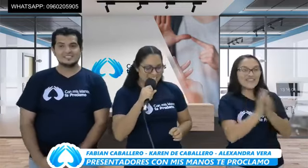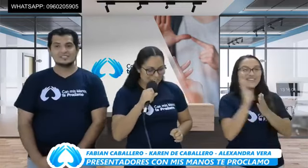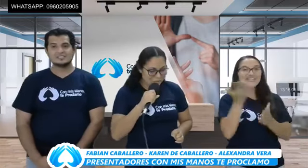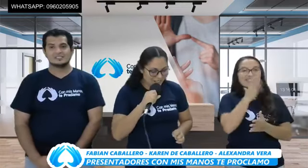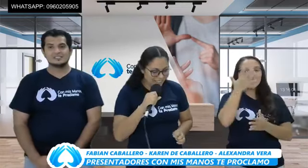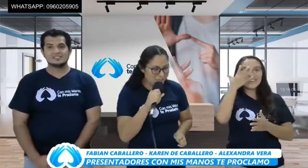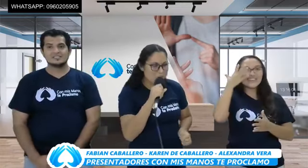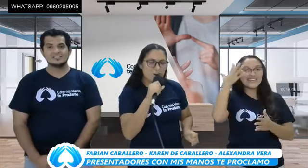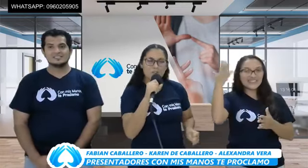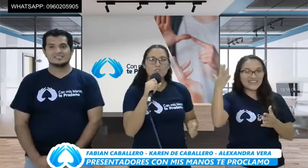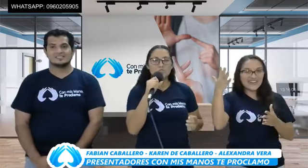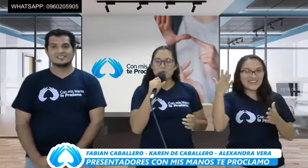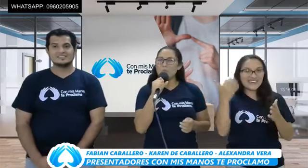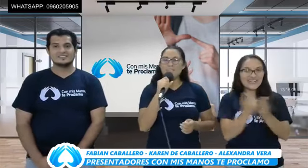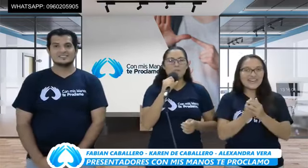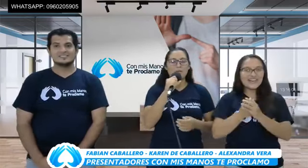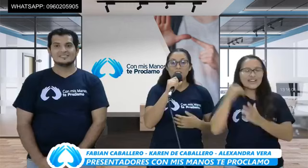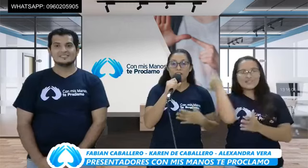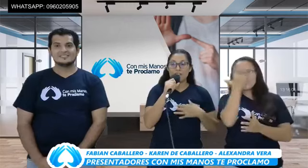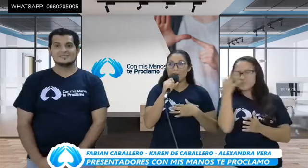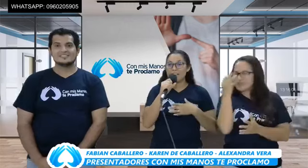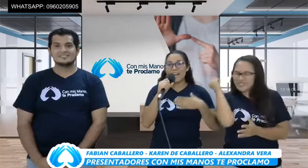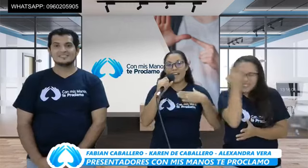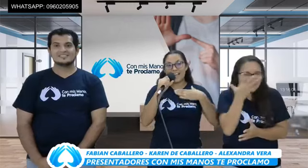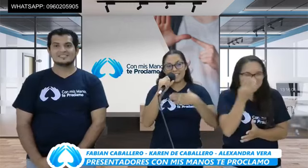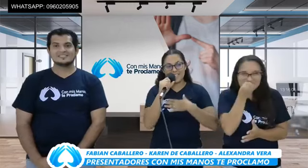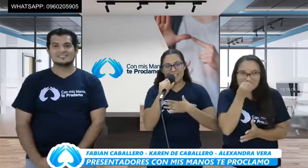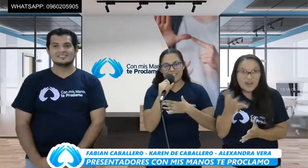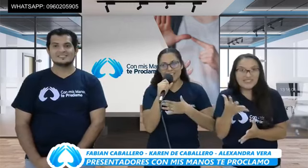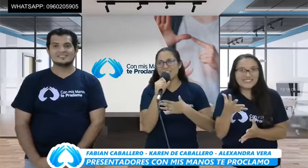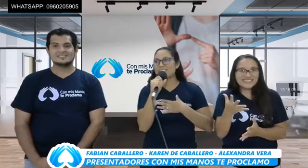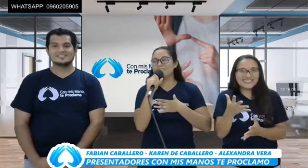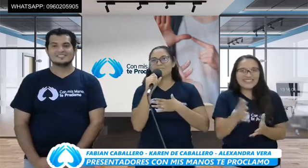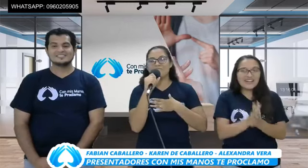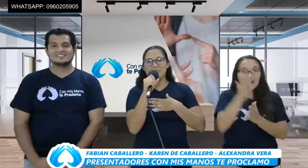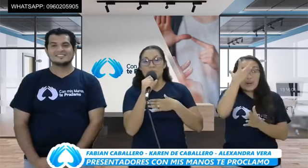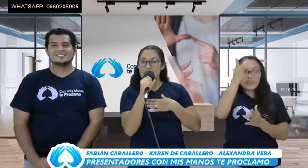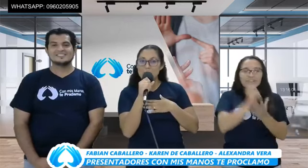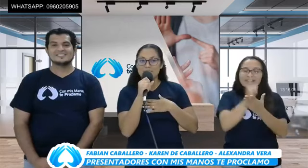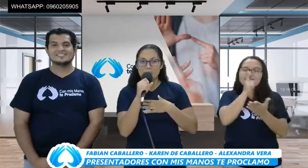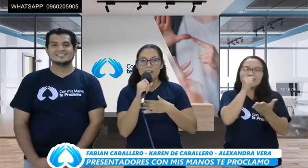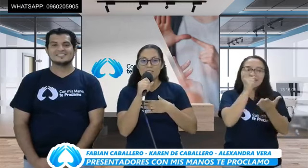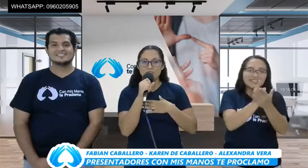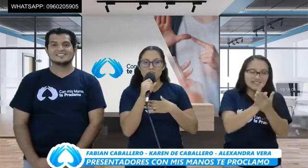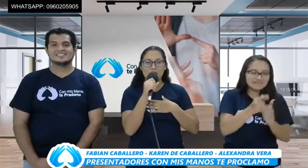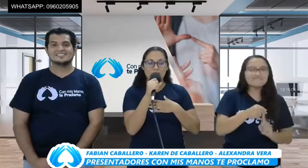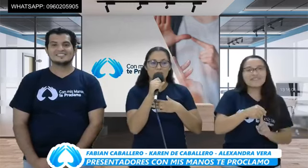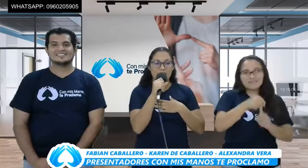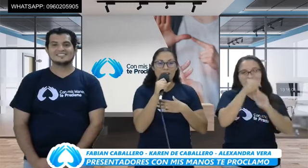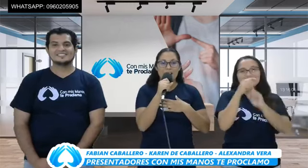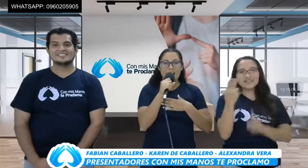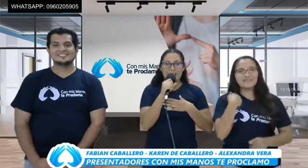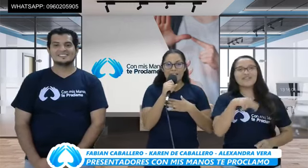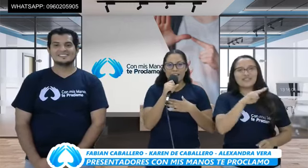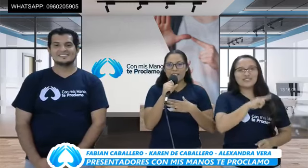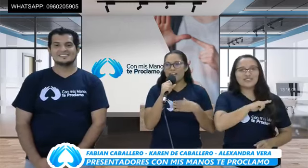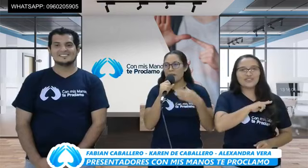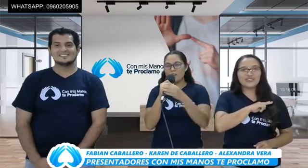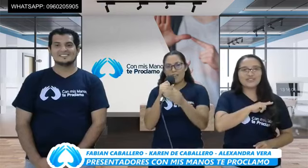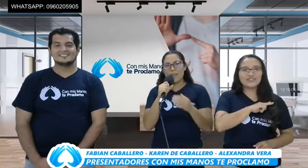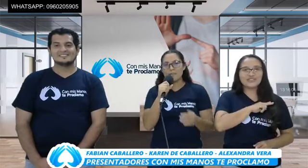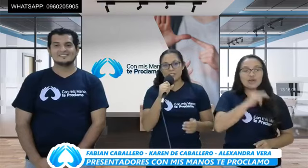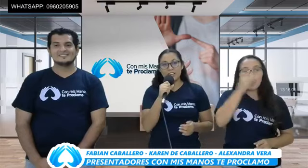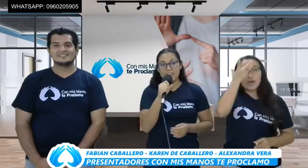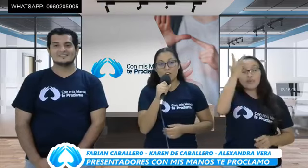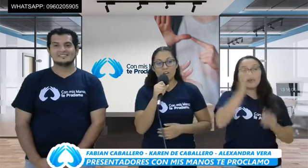el segundo. Vamos a tener un coro súper, súper bonito que la verdad es muy especial para nosotros. Creo que